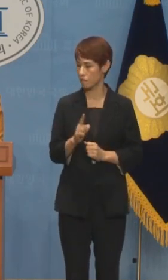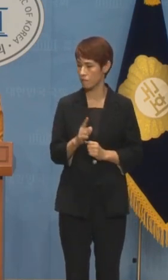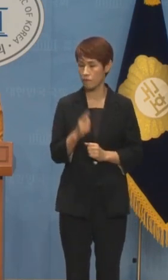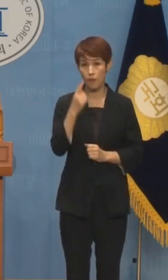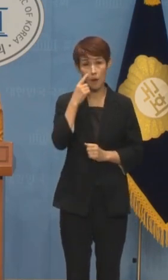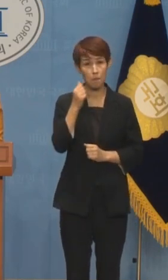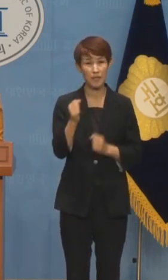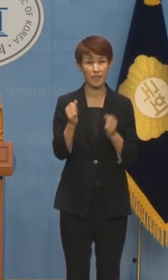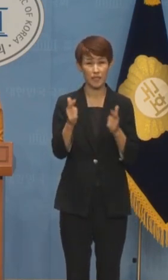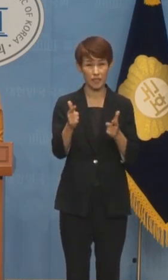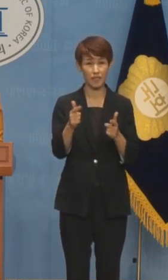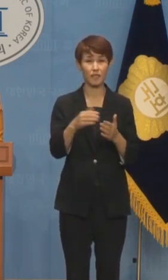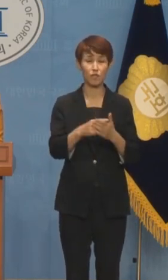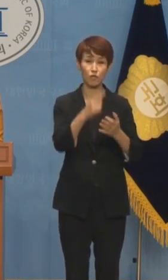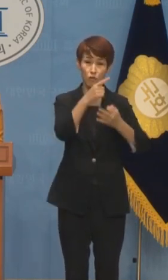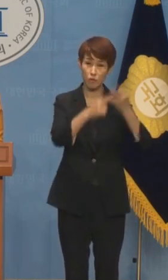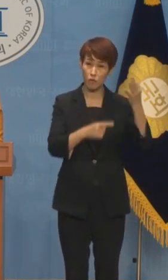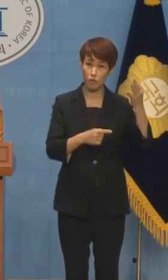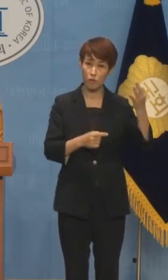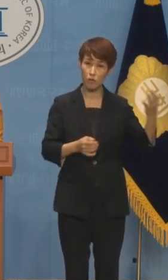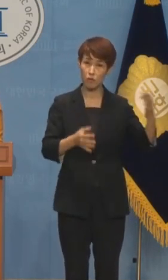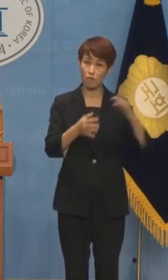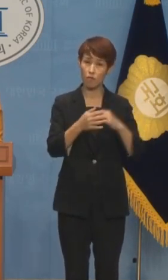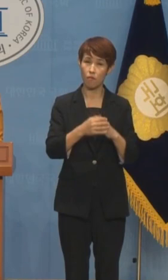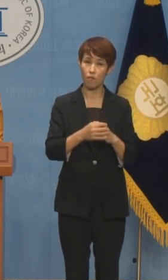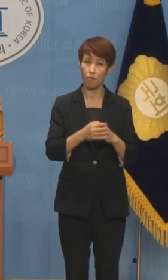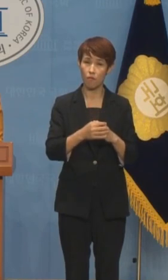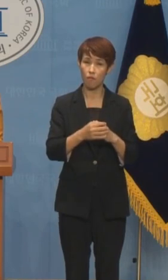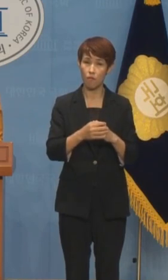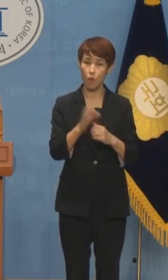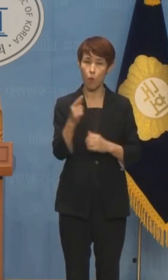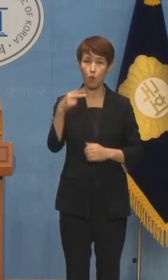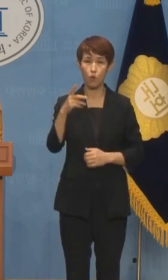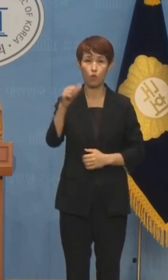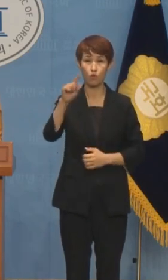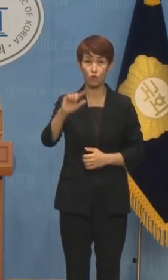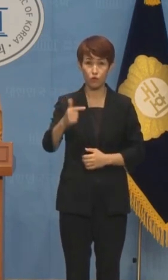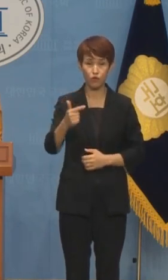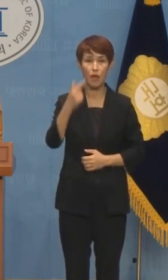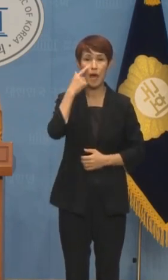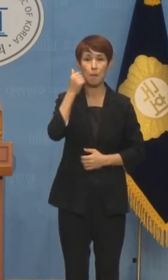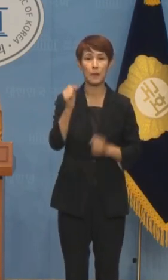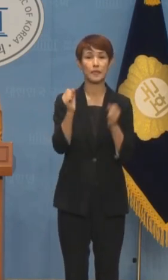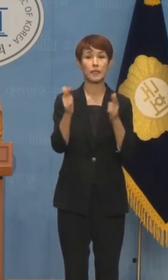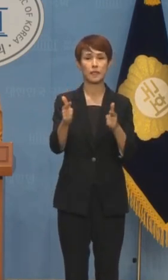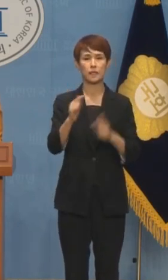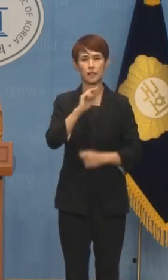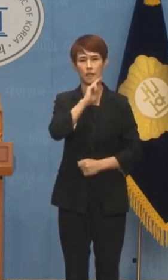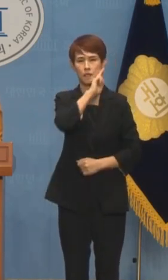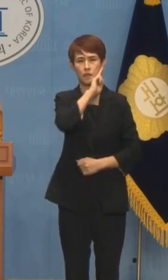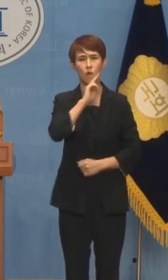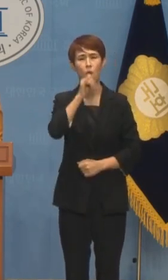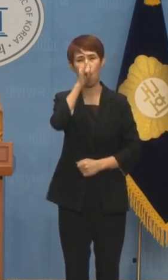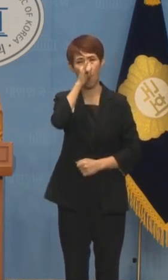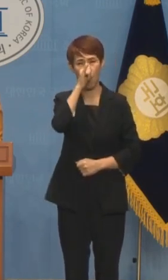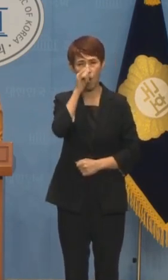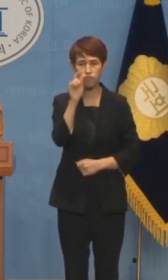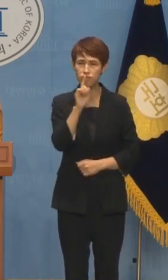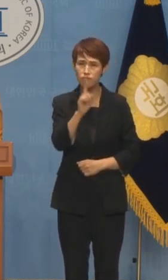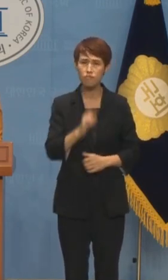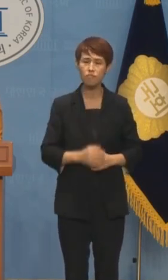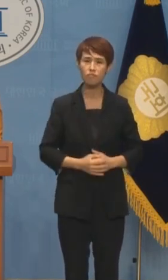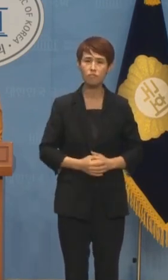요건입니까? 오동훈 공수처장 후보자 지명과 동시에 아빠 찬스 의혹이 터져나오고